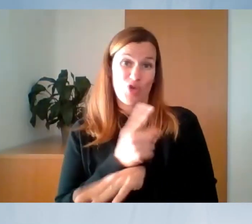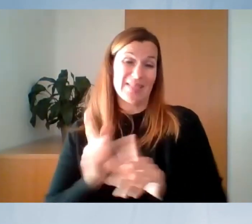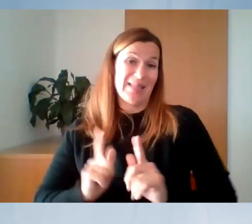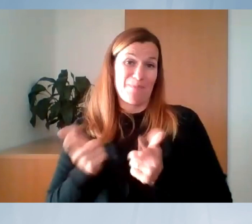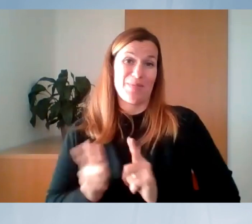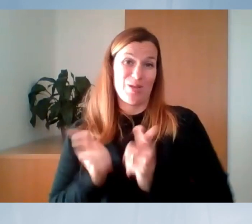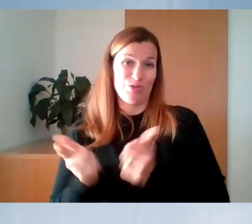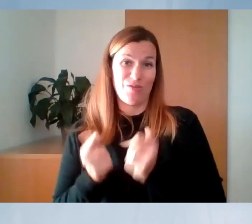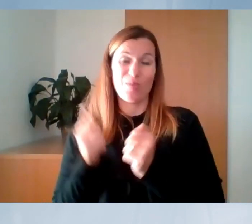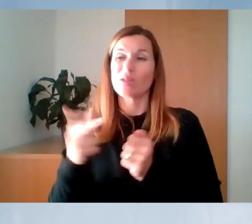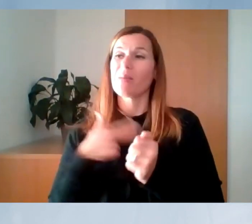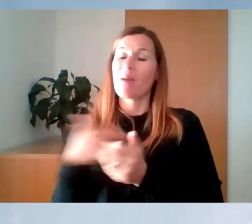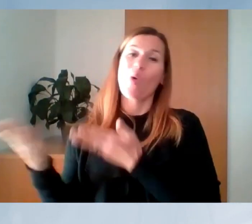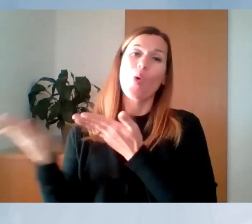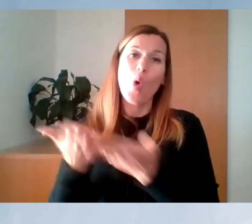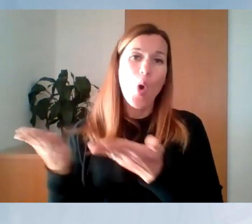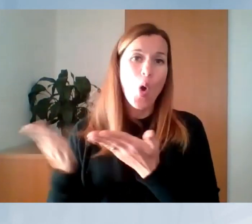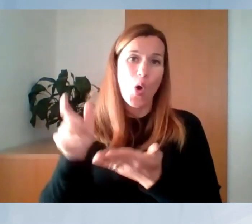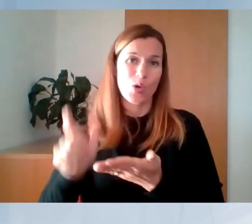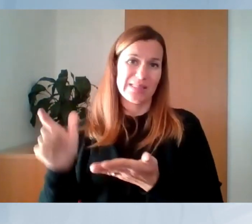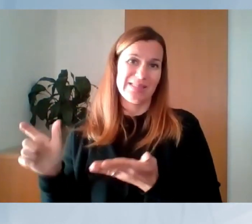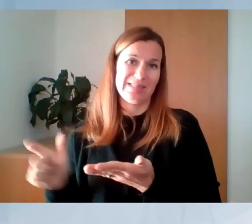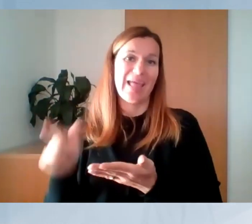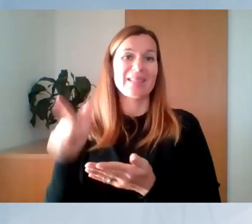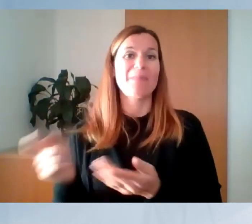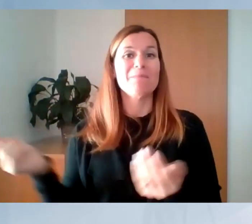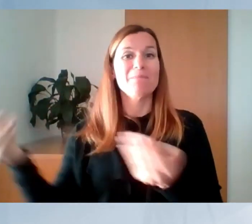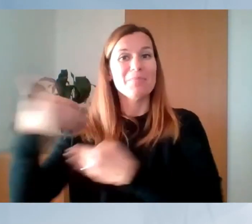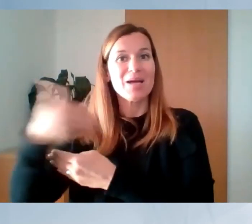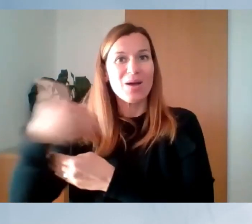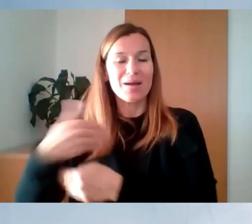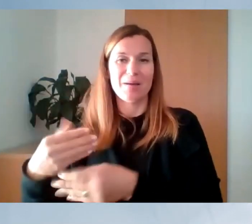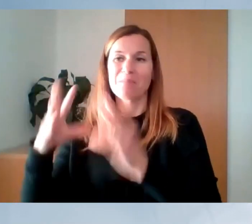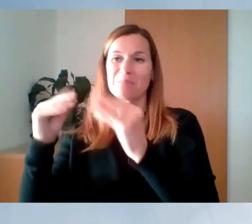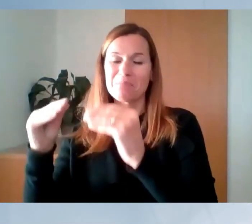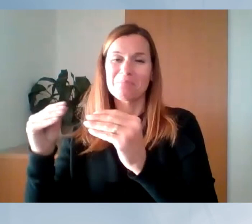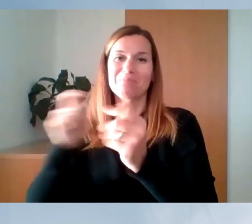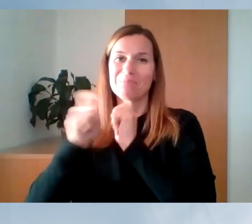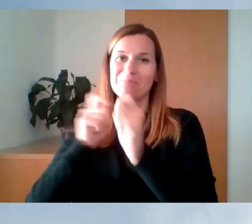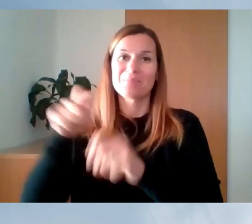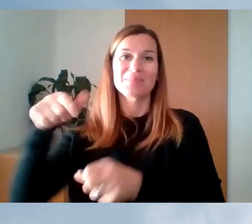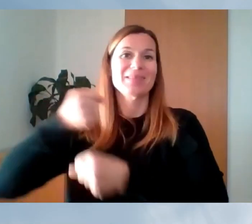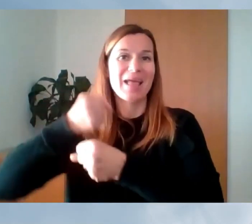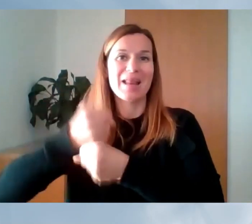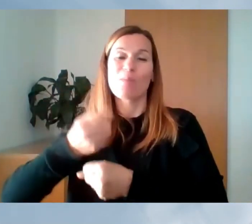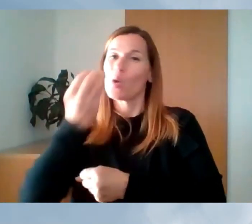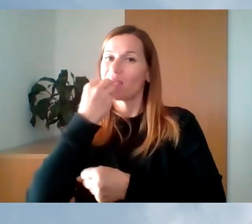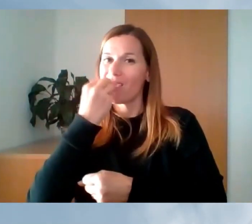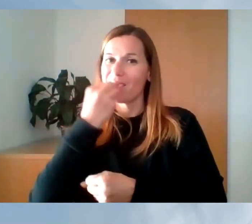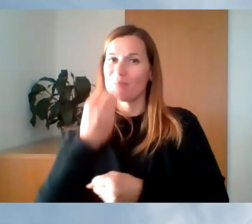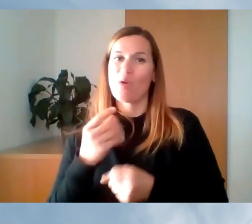zadržujemo. Tam imamo goste, tam pridejo, tam klepetamo, tam delamo, tam